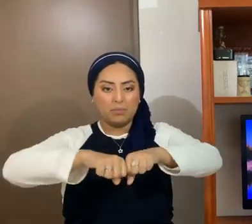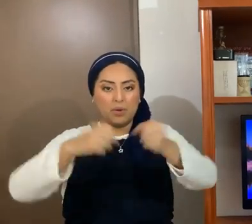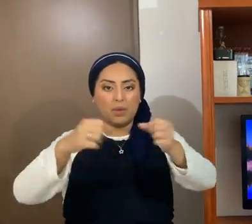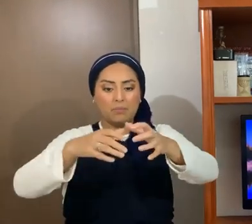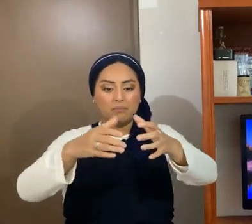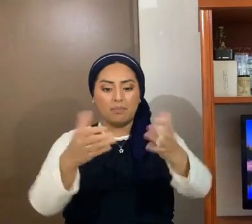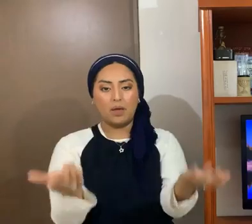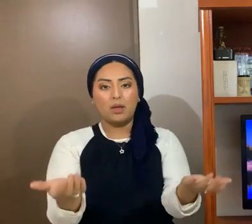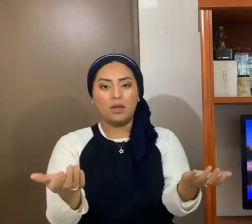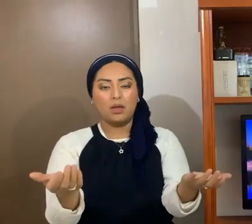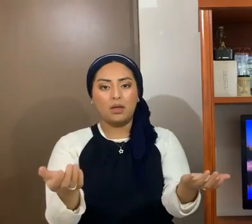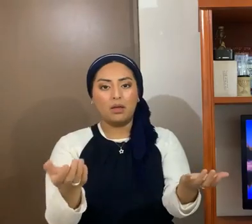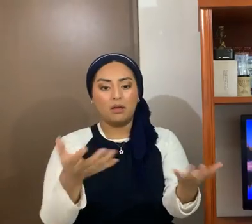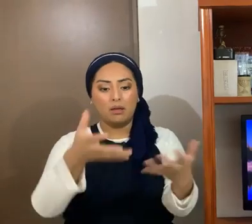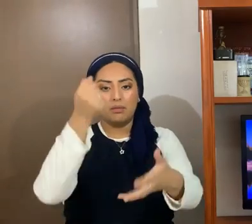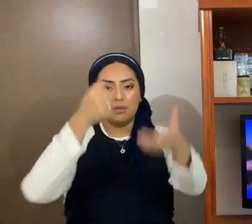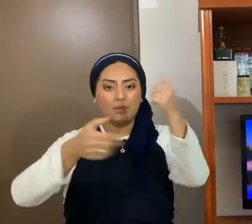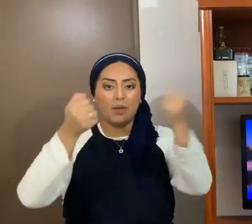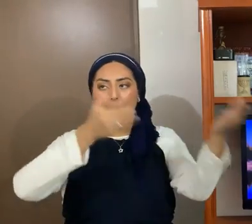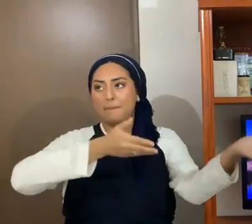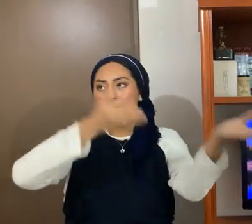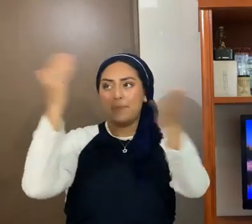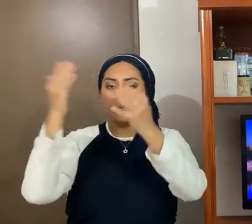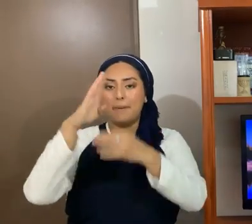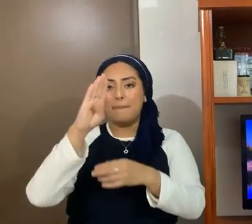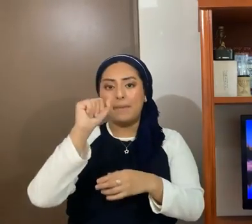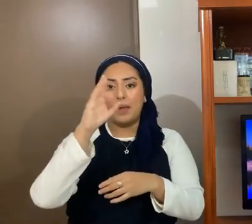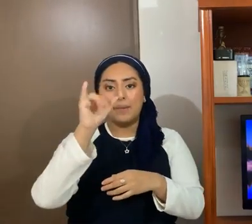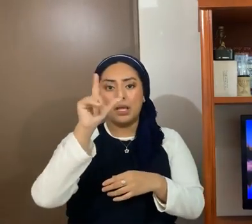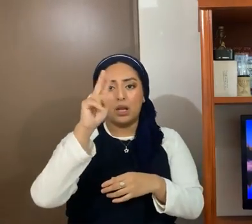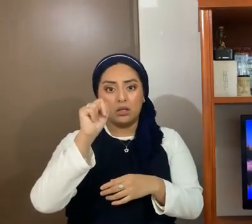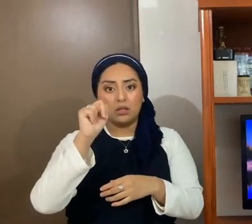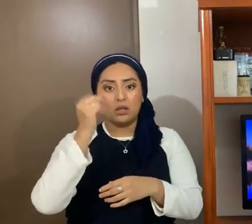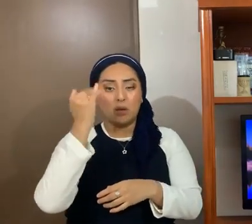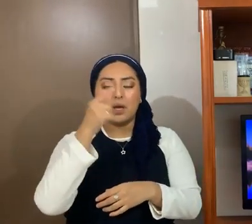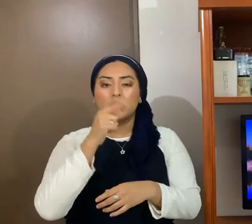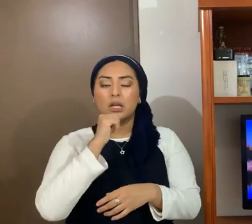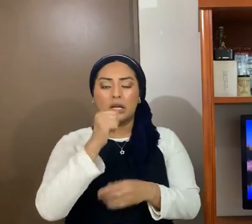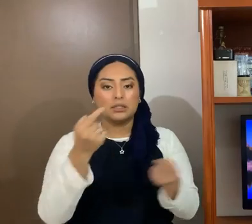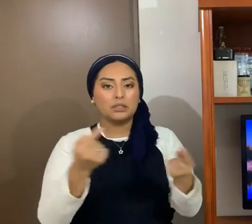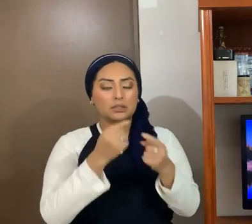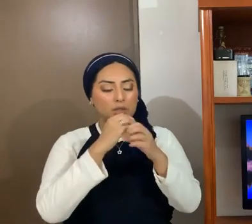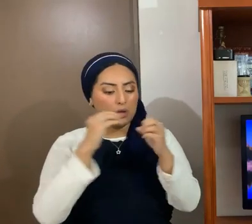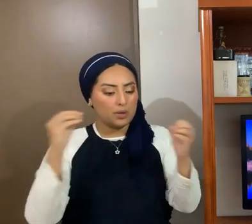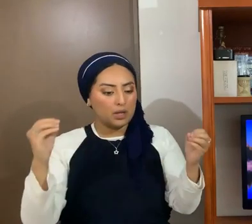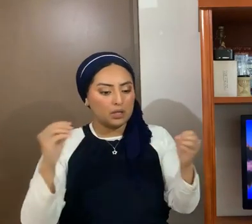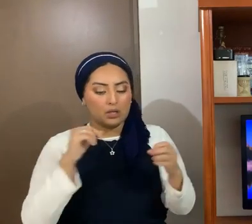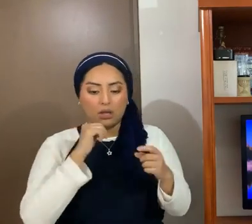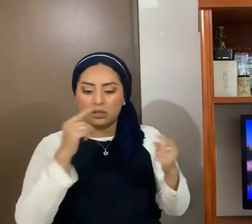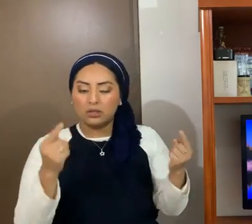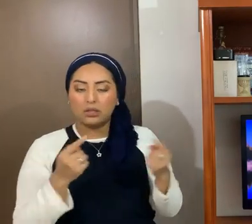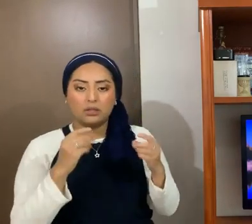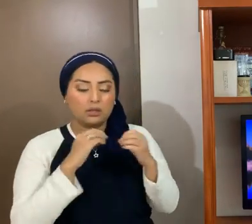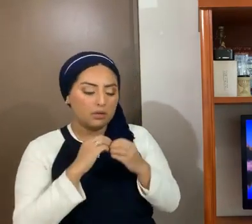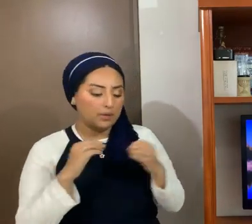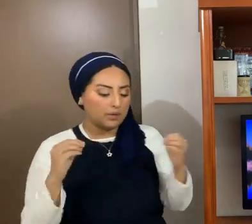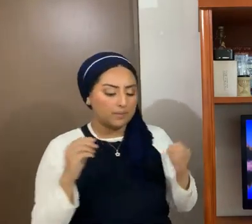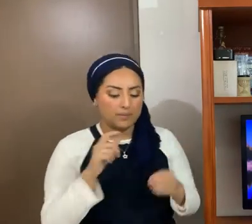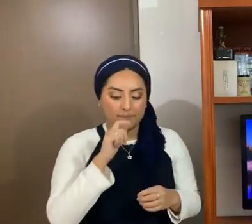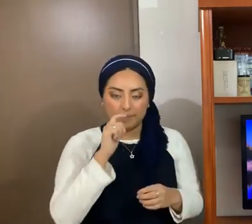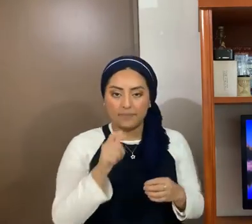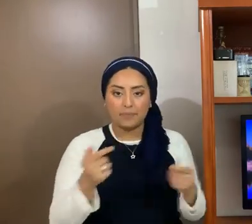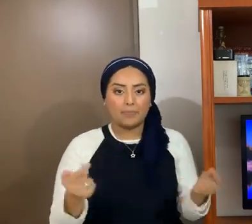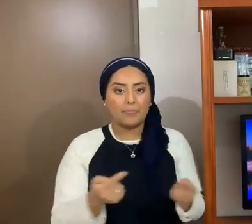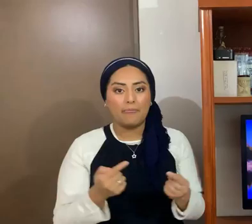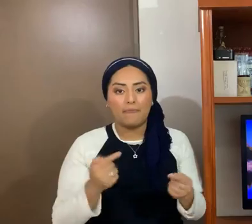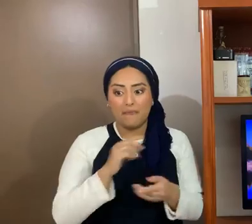en la casa de Yahweh, y se llevaron el bronce a Babilonia. Por eso no peque nadie, amados aquí, no pequemos nadie, no vale la